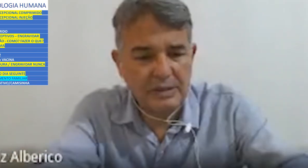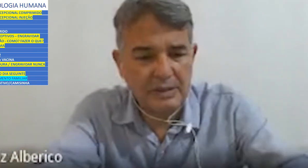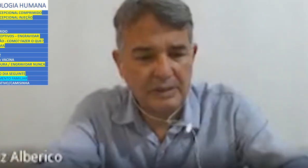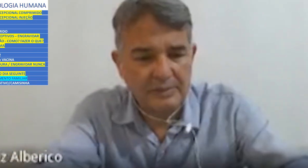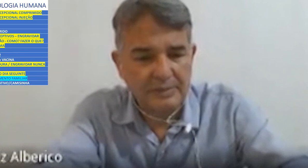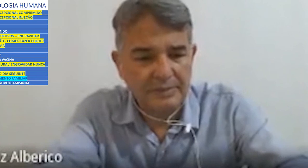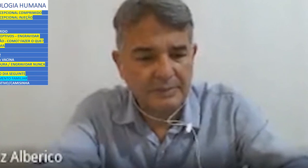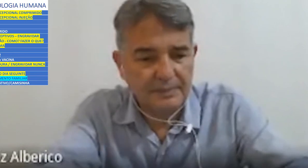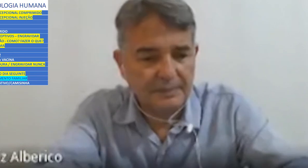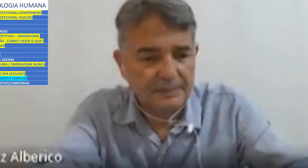frequência.